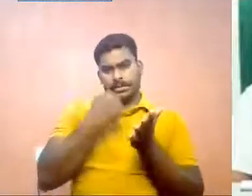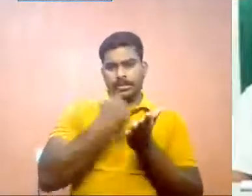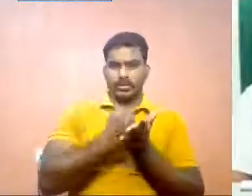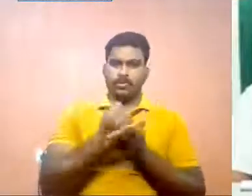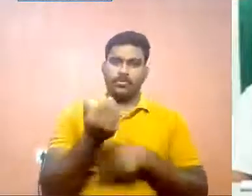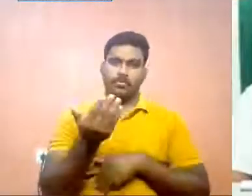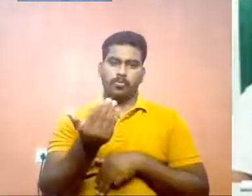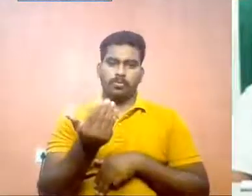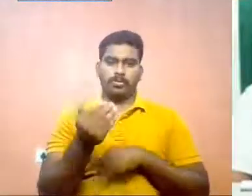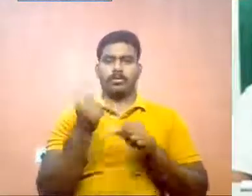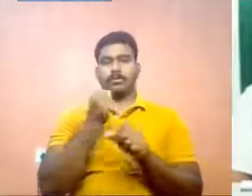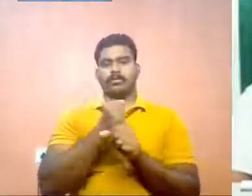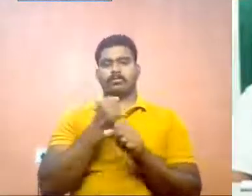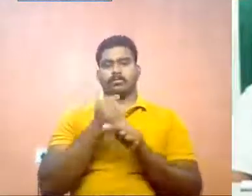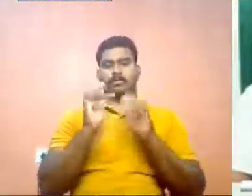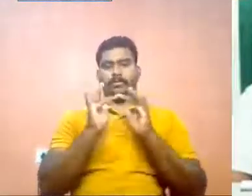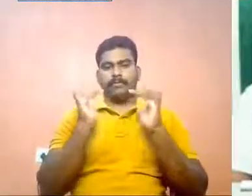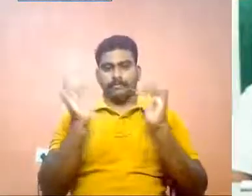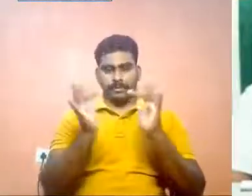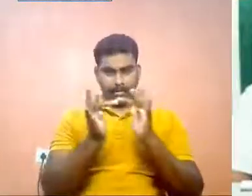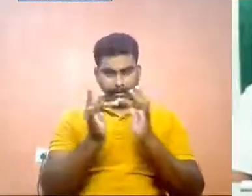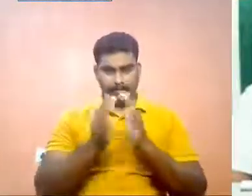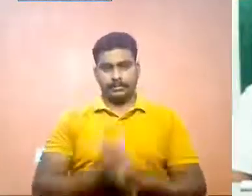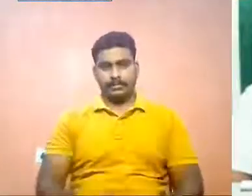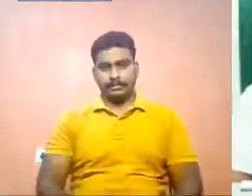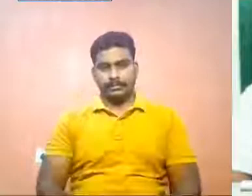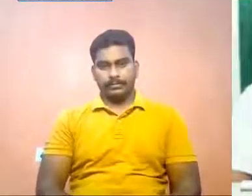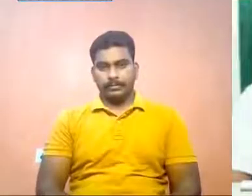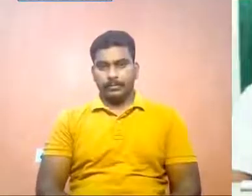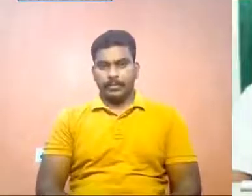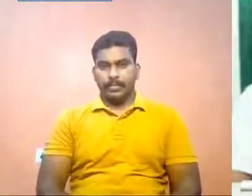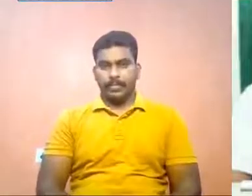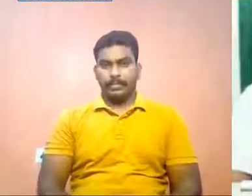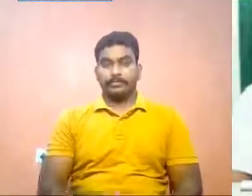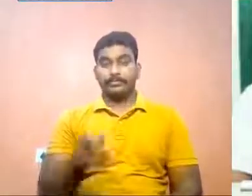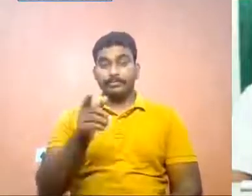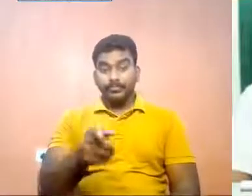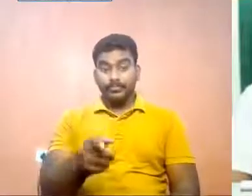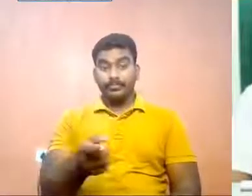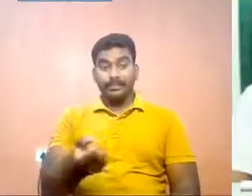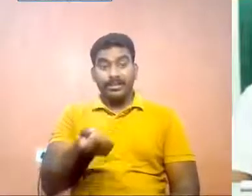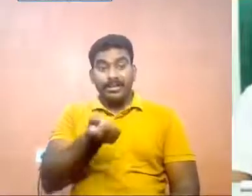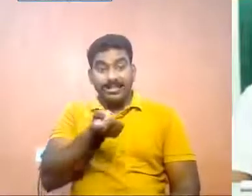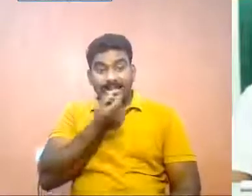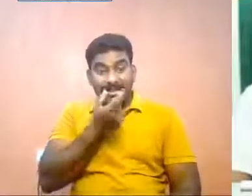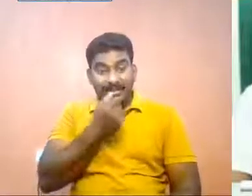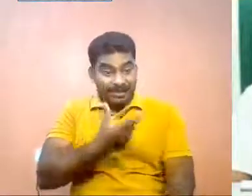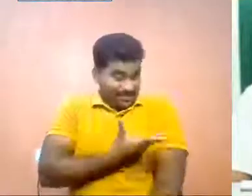സ്റ്റിറോയിഡ് മരുന്നുകൾ കഴിക്കുന്നവർ